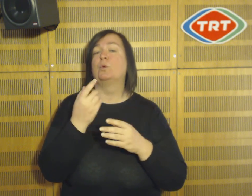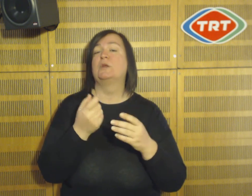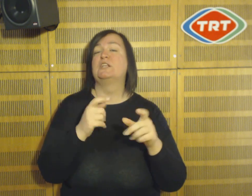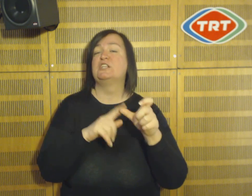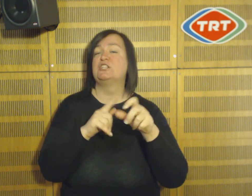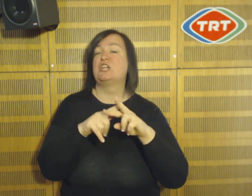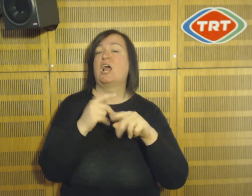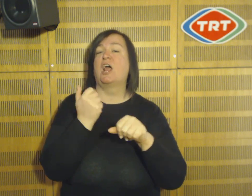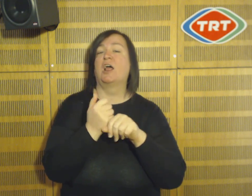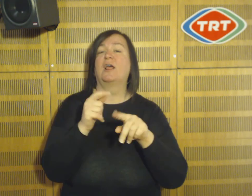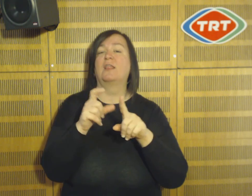İslim